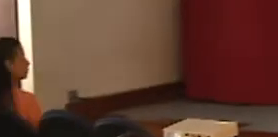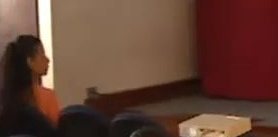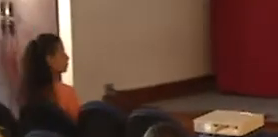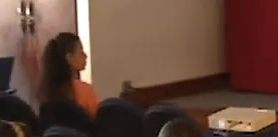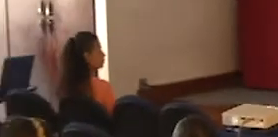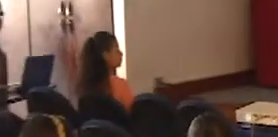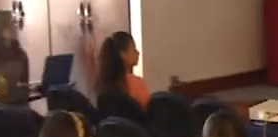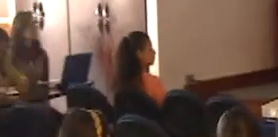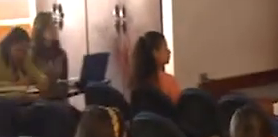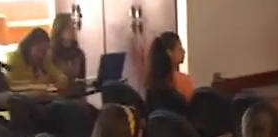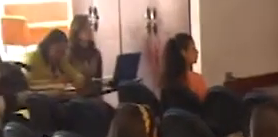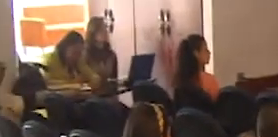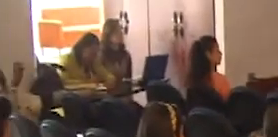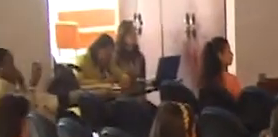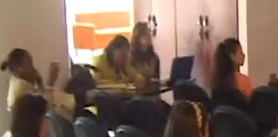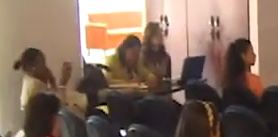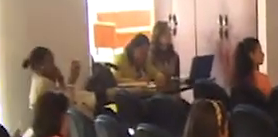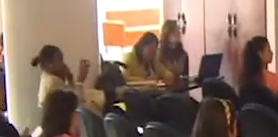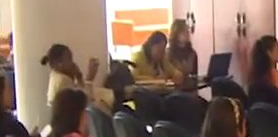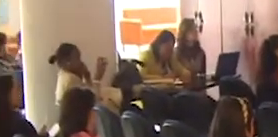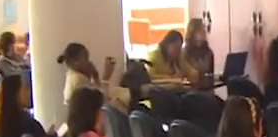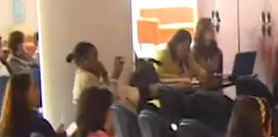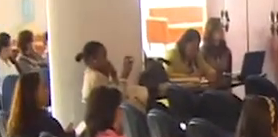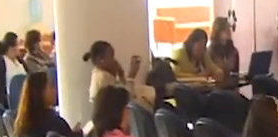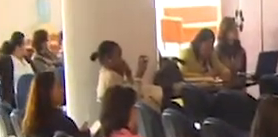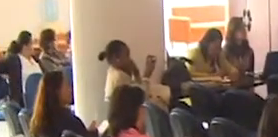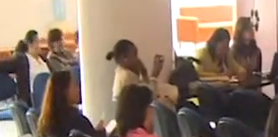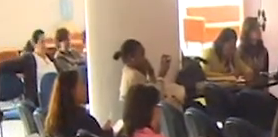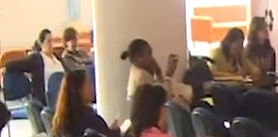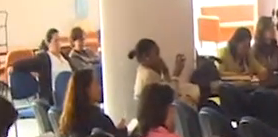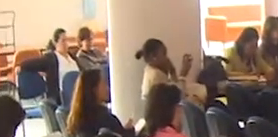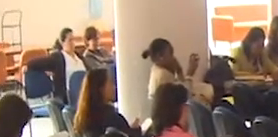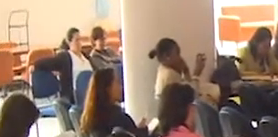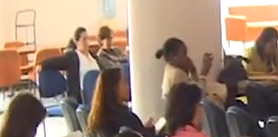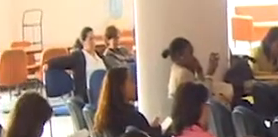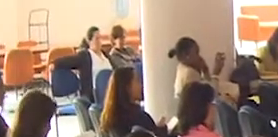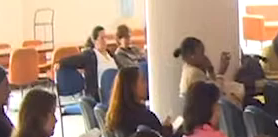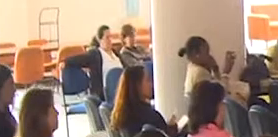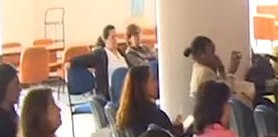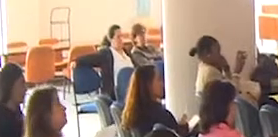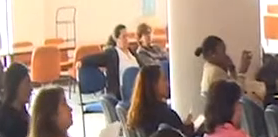marco, pues nos interesa